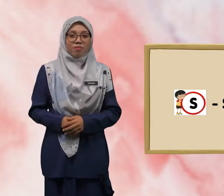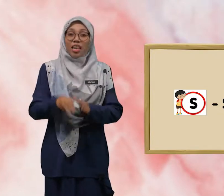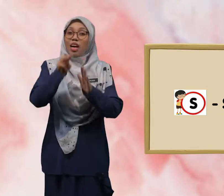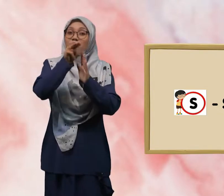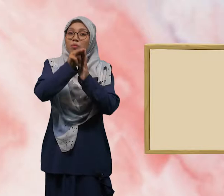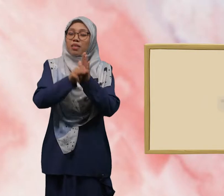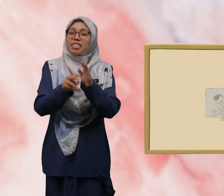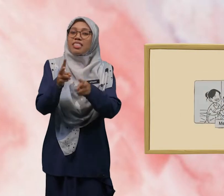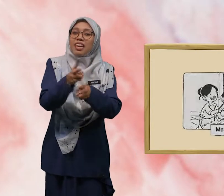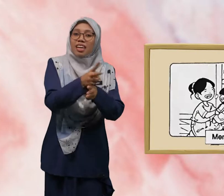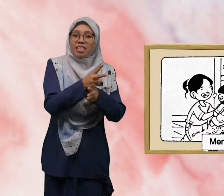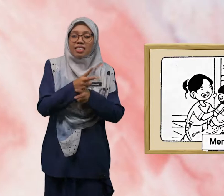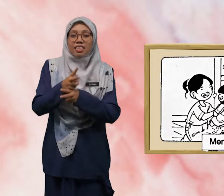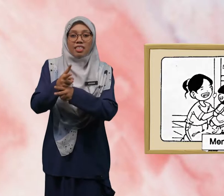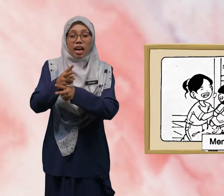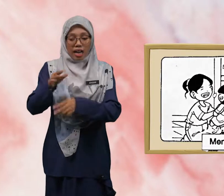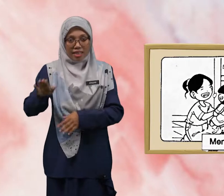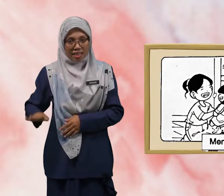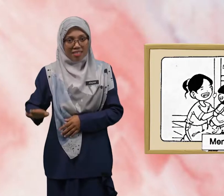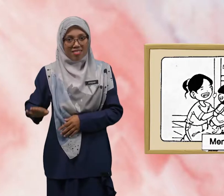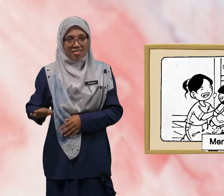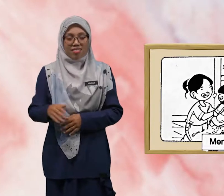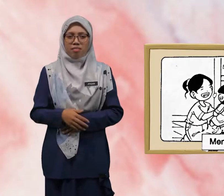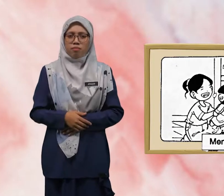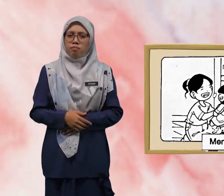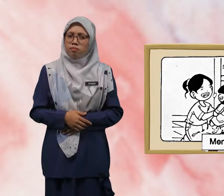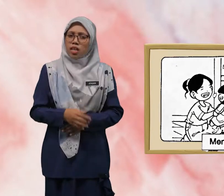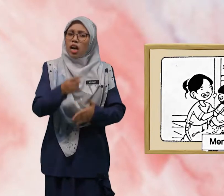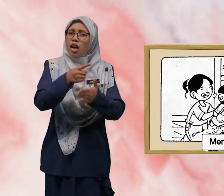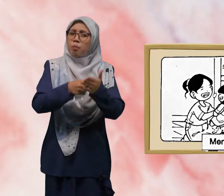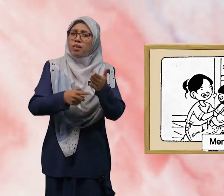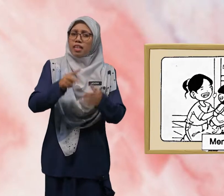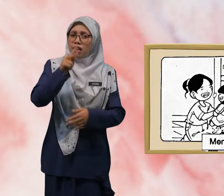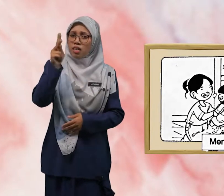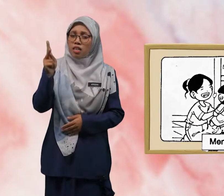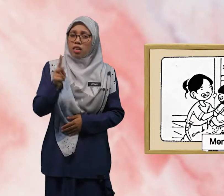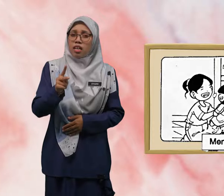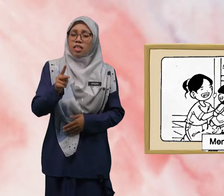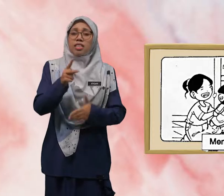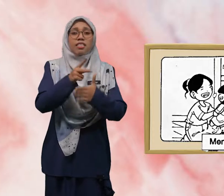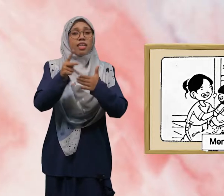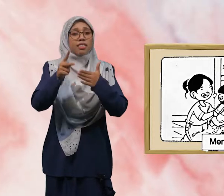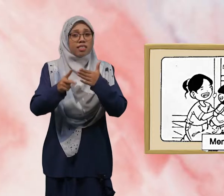Hai menjaga haji Hai apakah kesanya